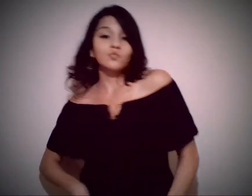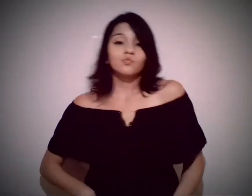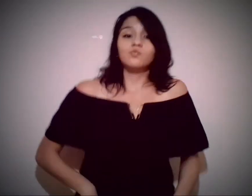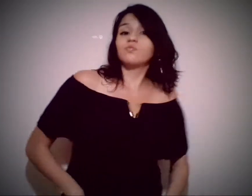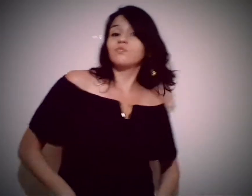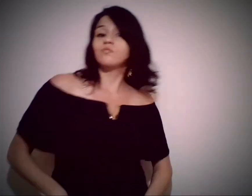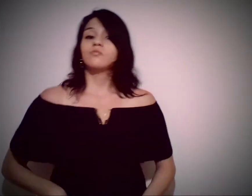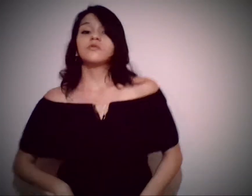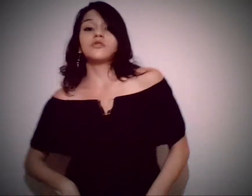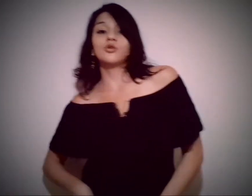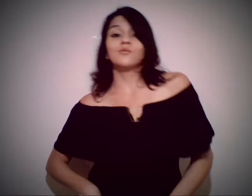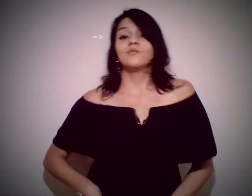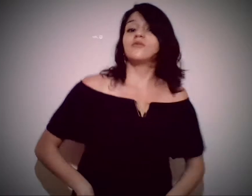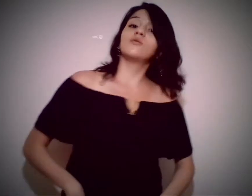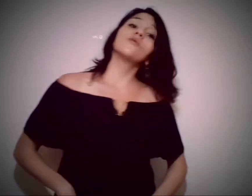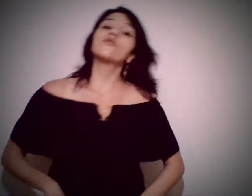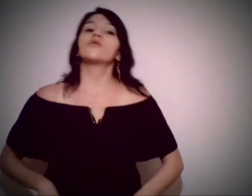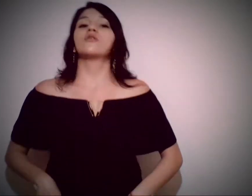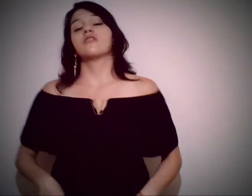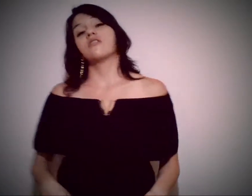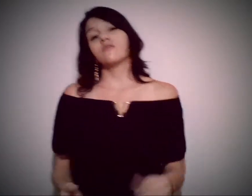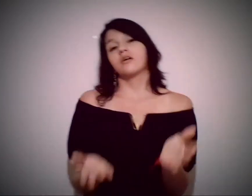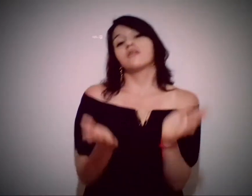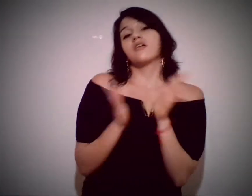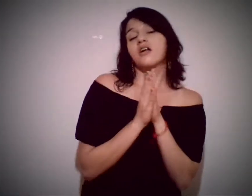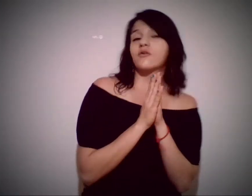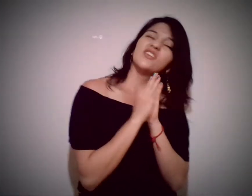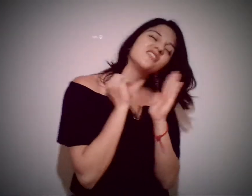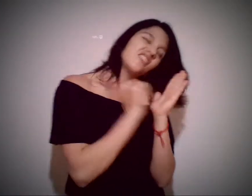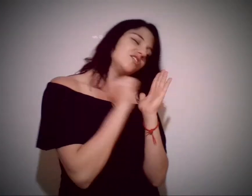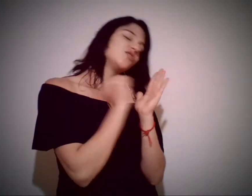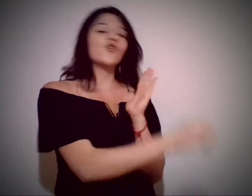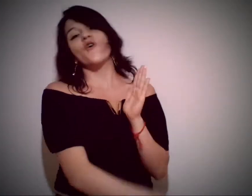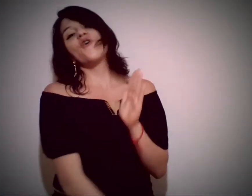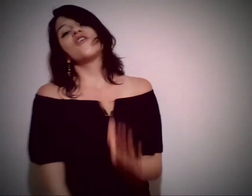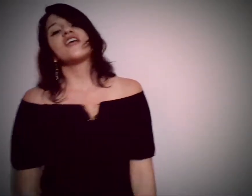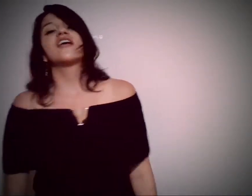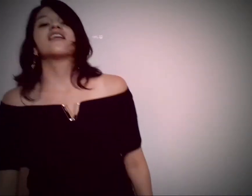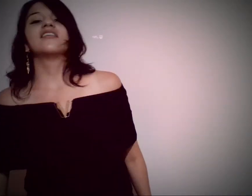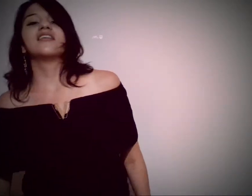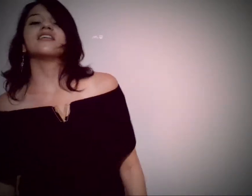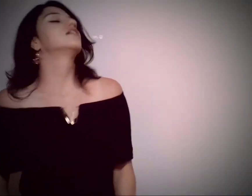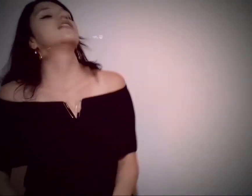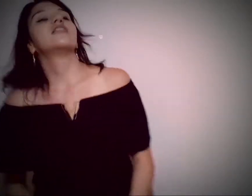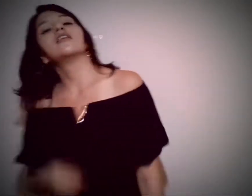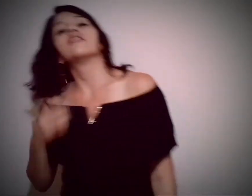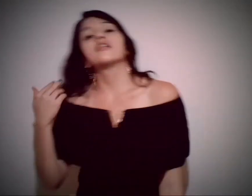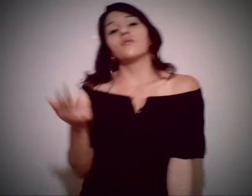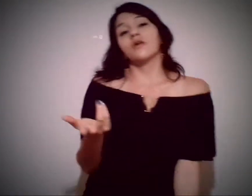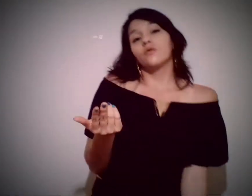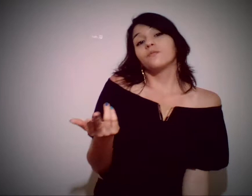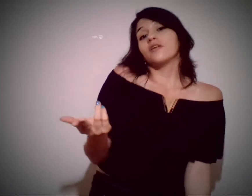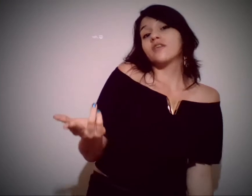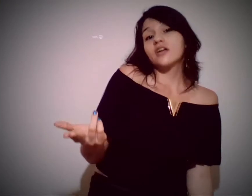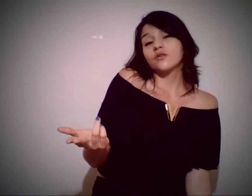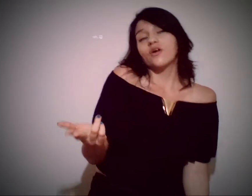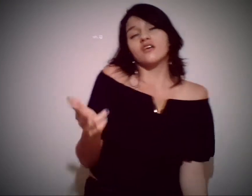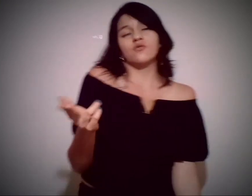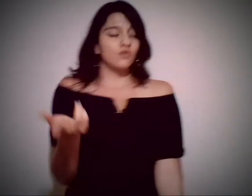No encuentro ningún modo, de borrar nuestra historia A su salud me aliento, a su salud me